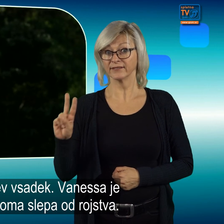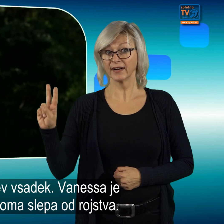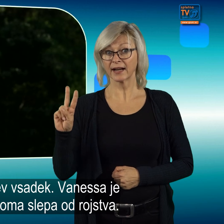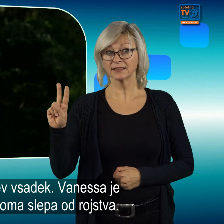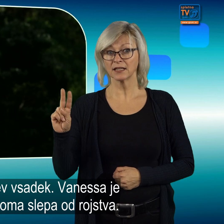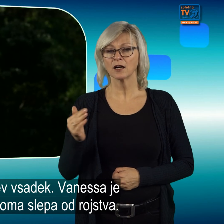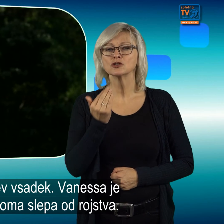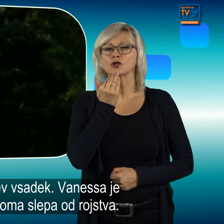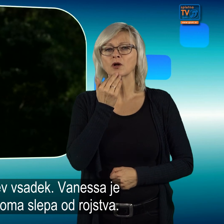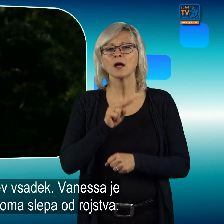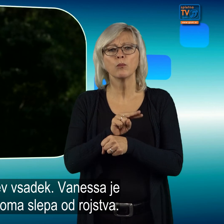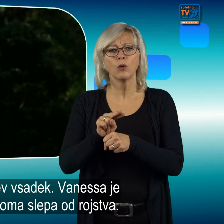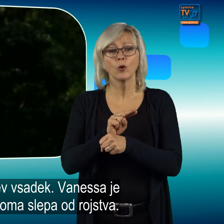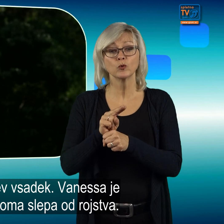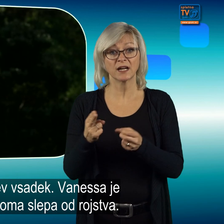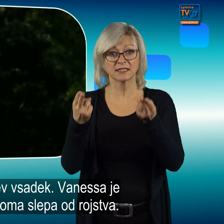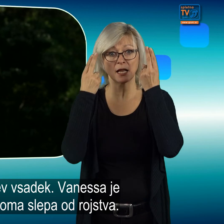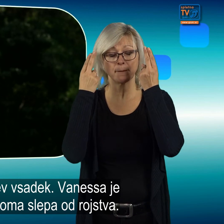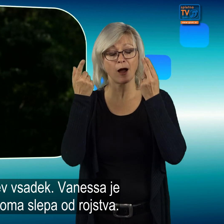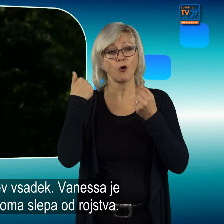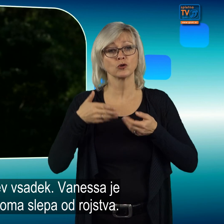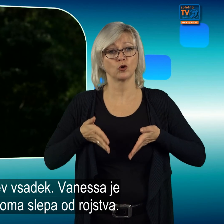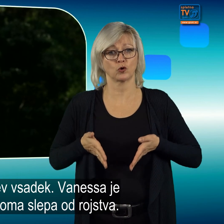Vanessa je skoraj popolnoma slepa od rojstva.